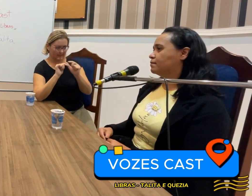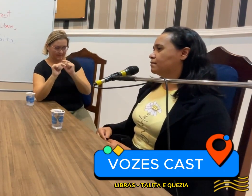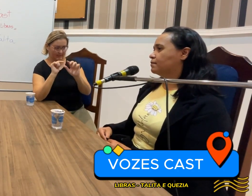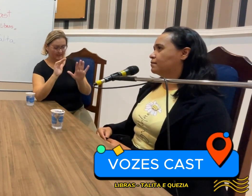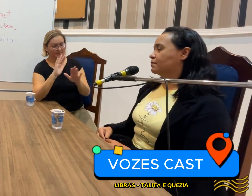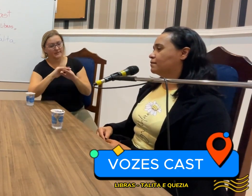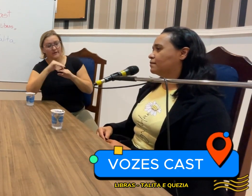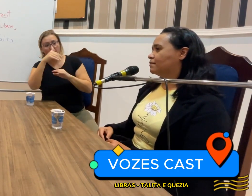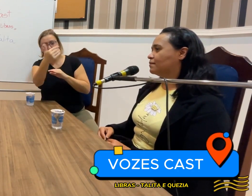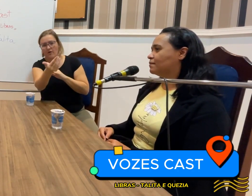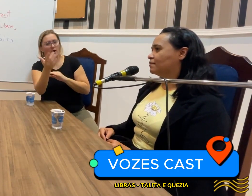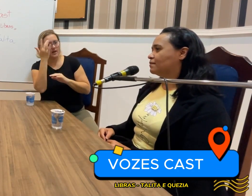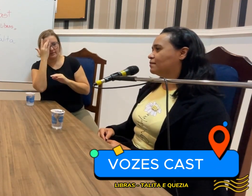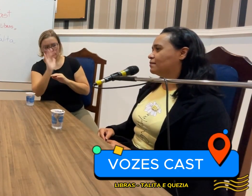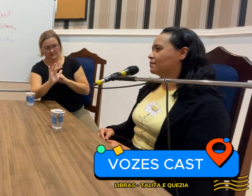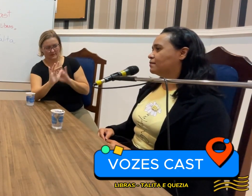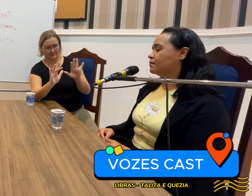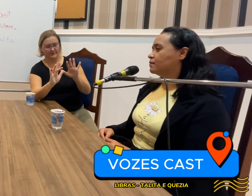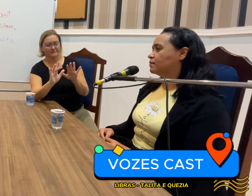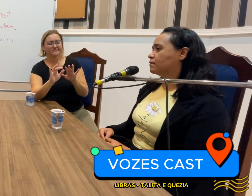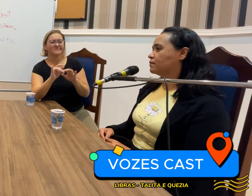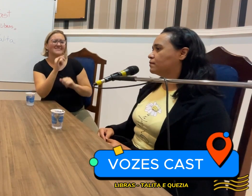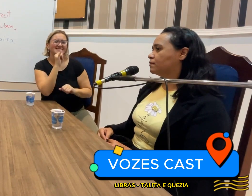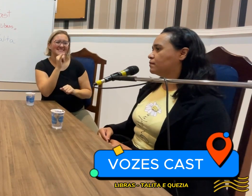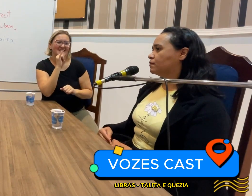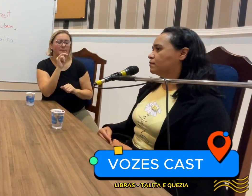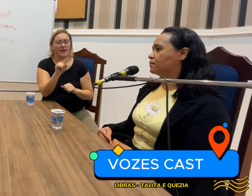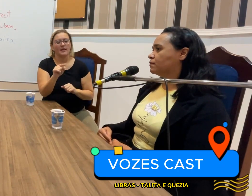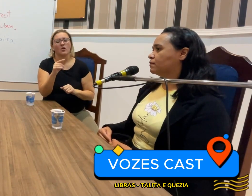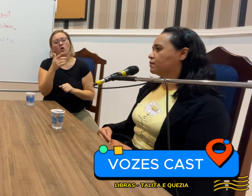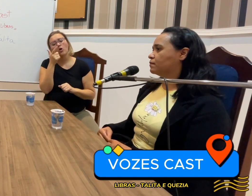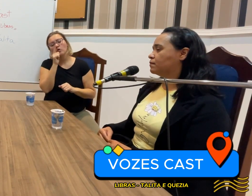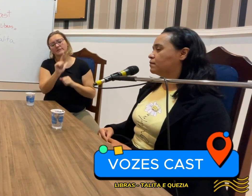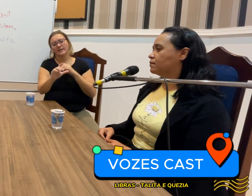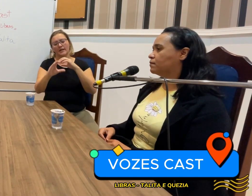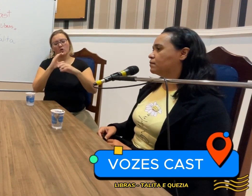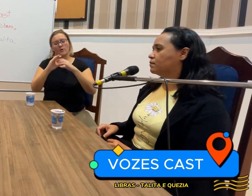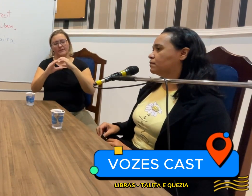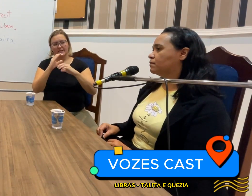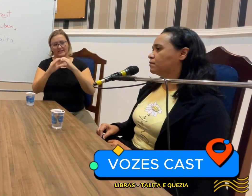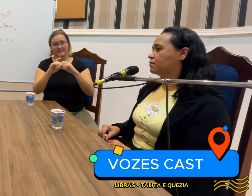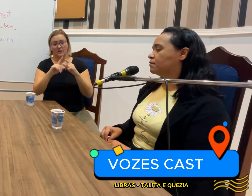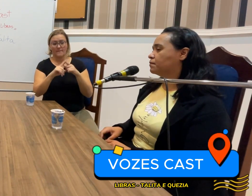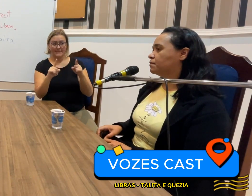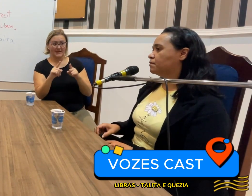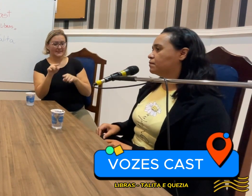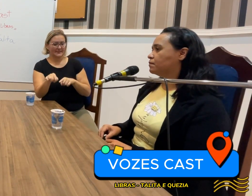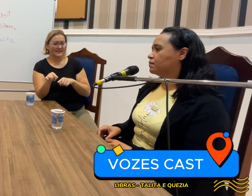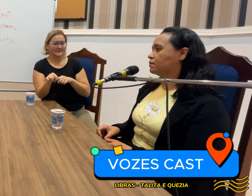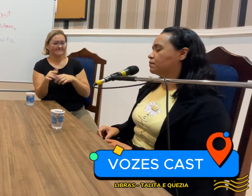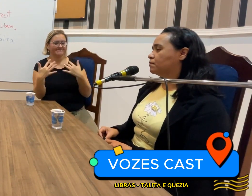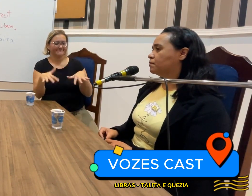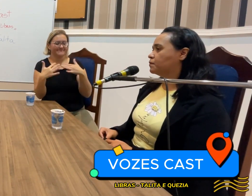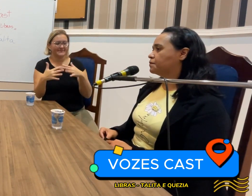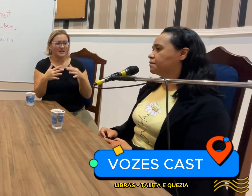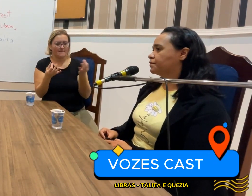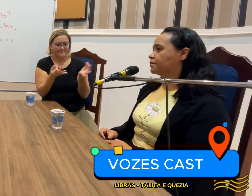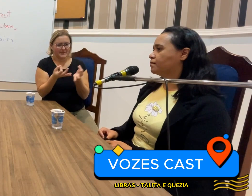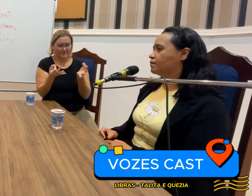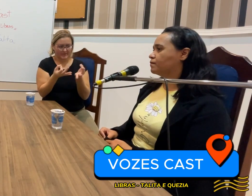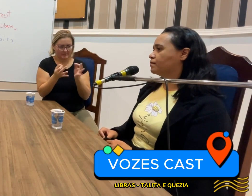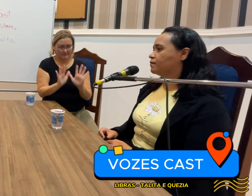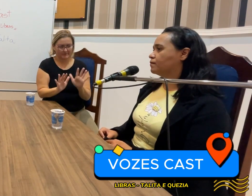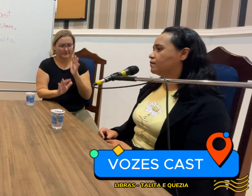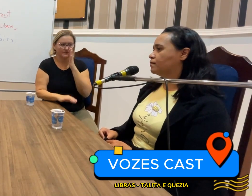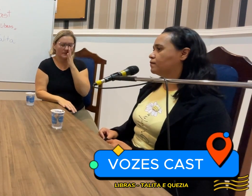o demais, às vezes é defasado. Ele consegue se comunicar, mas não tão perfeitamente como